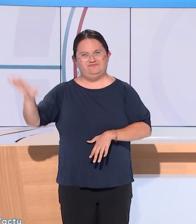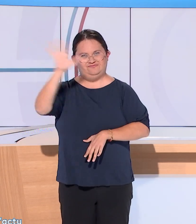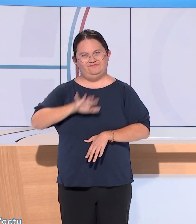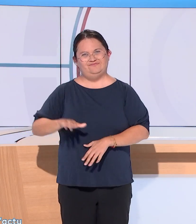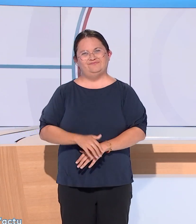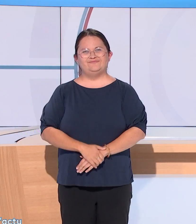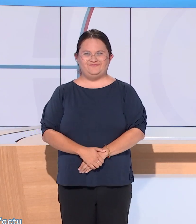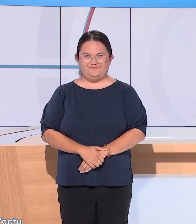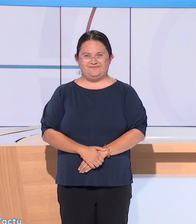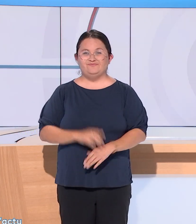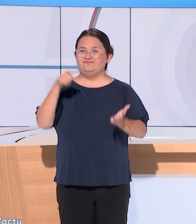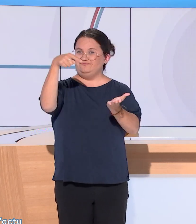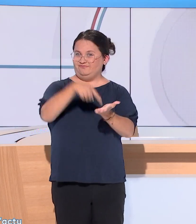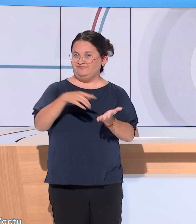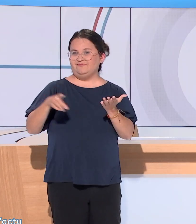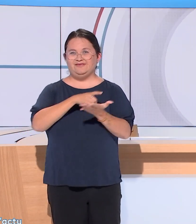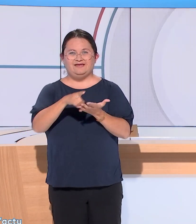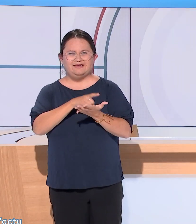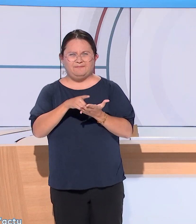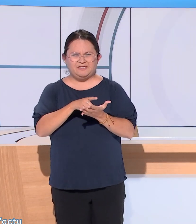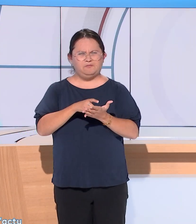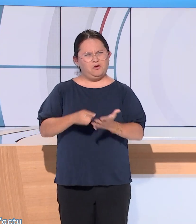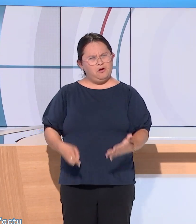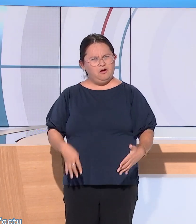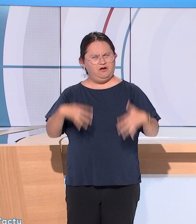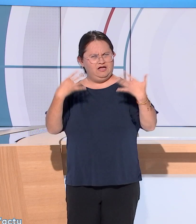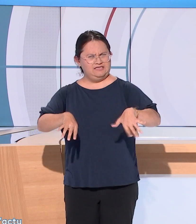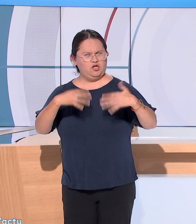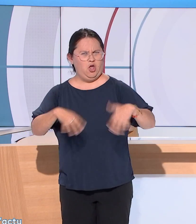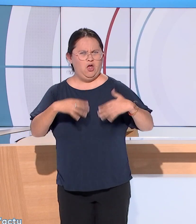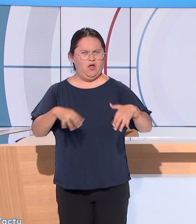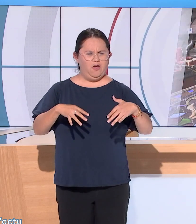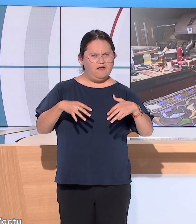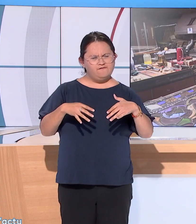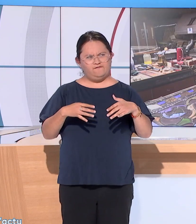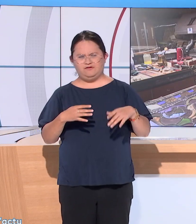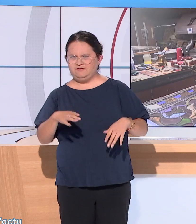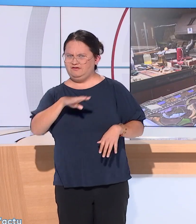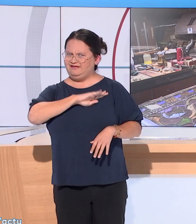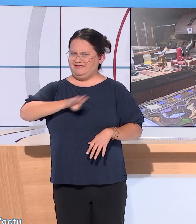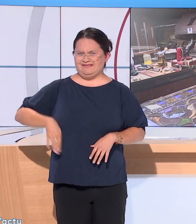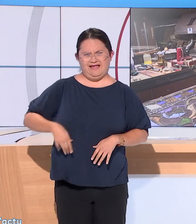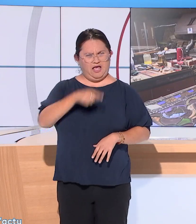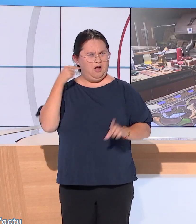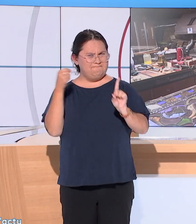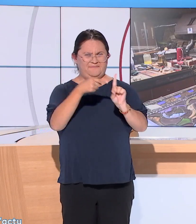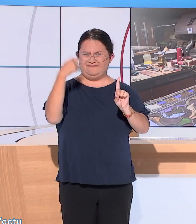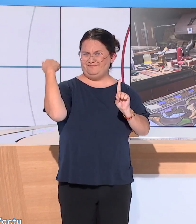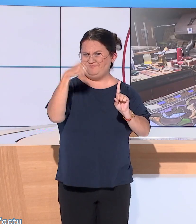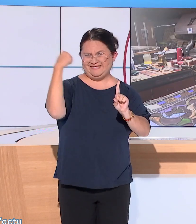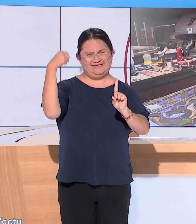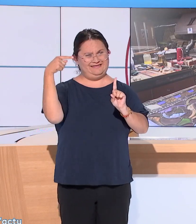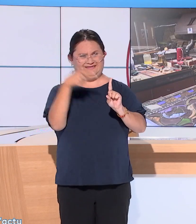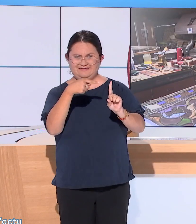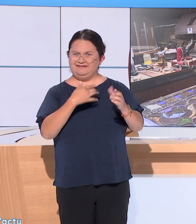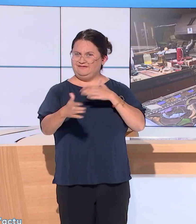Enfin, nous partons en Corrèze à la rencontre du dernier maître verrier du département, Jean-Marie Basset. Il aimerait susciter des vocations pour que